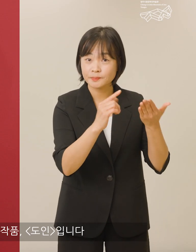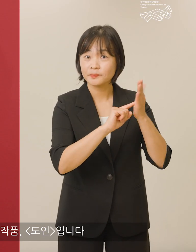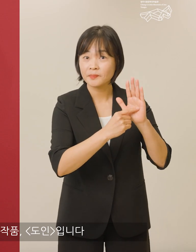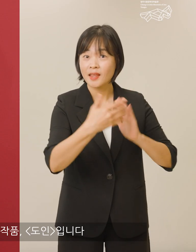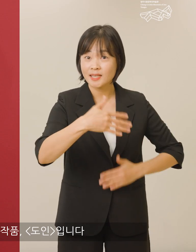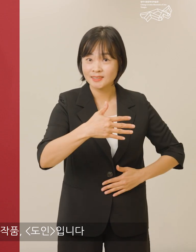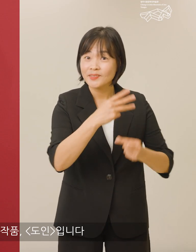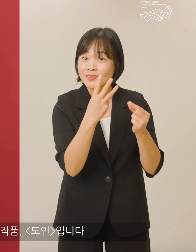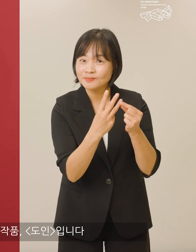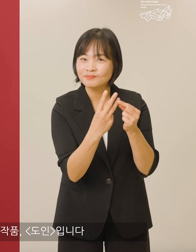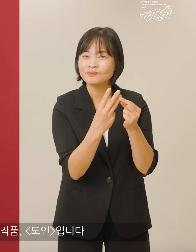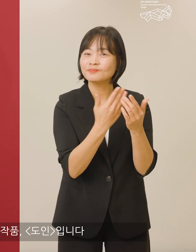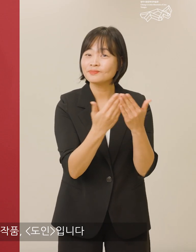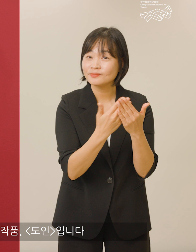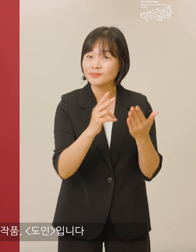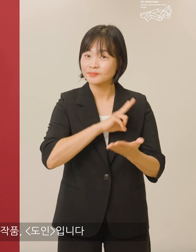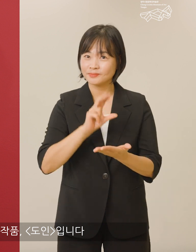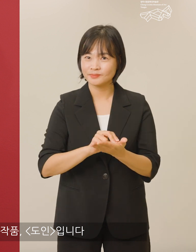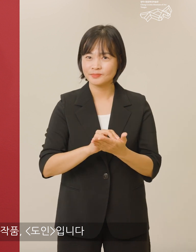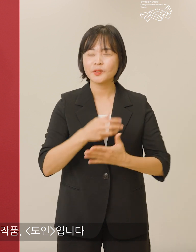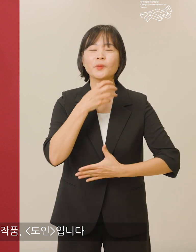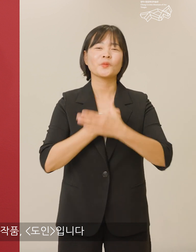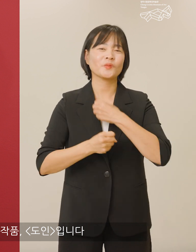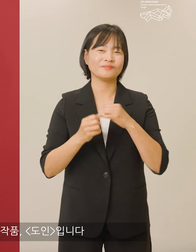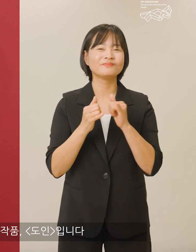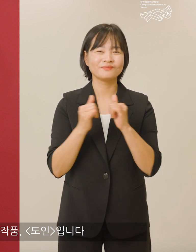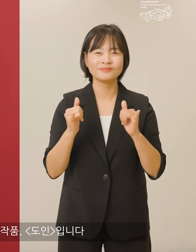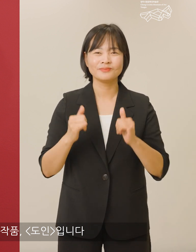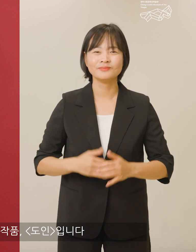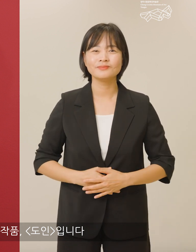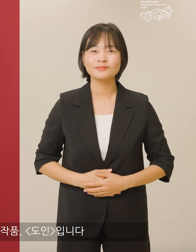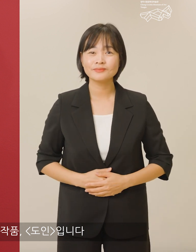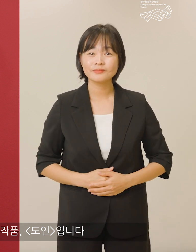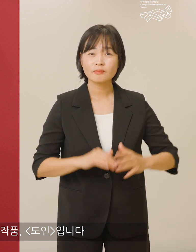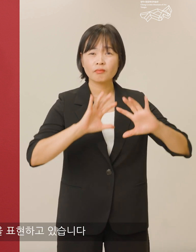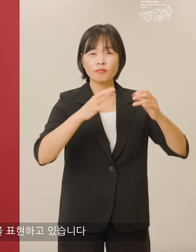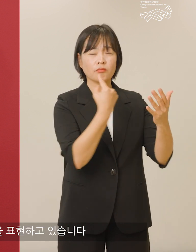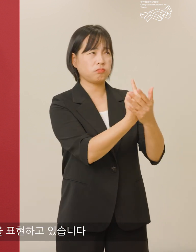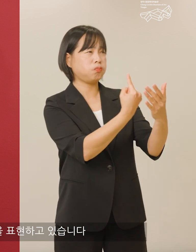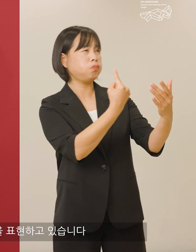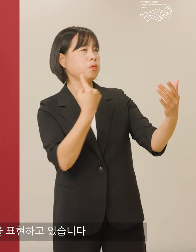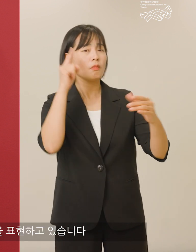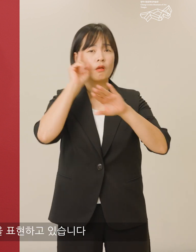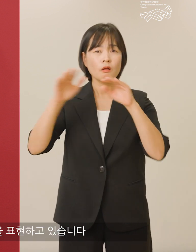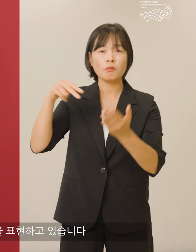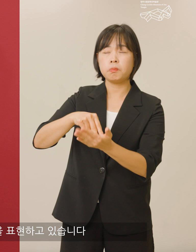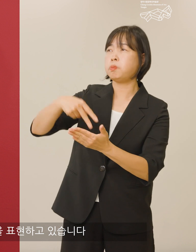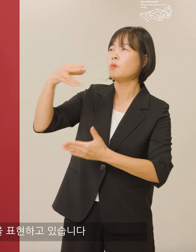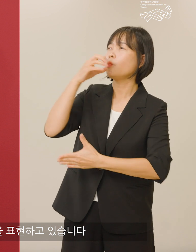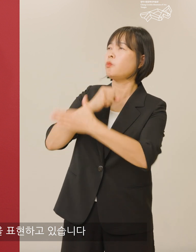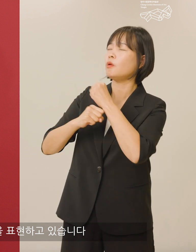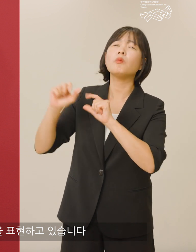이 그림은 미공개 4점 중 선보이는 세 번째 작품 도인입니다. 속세를 떠나